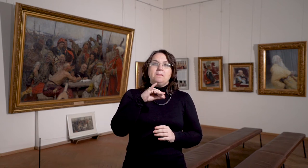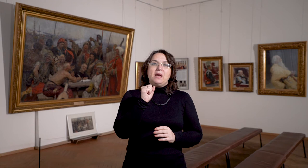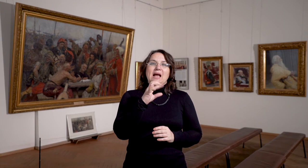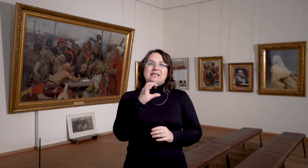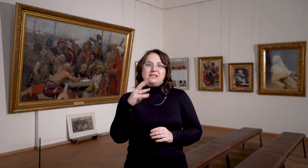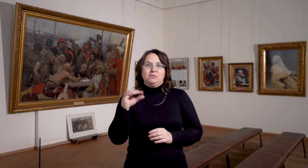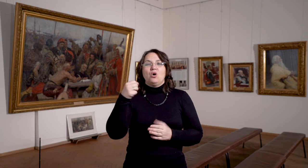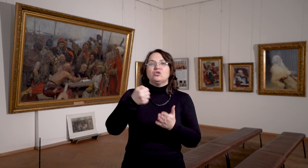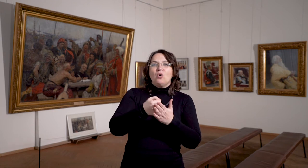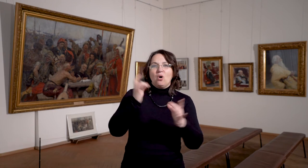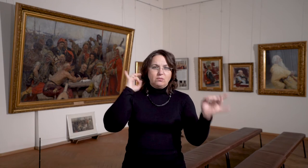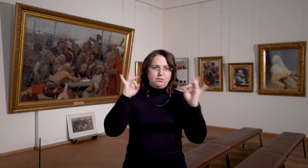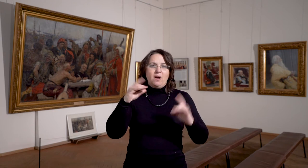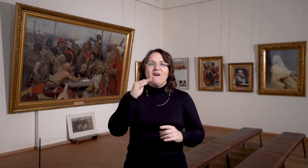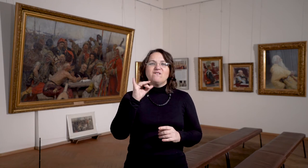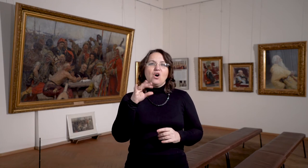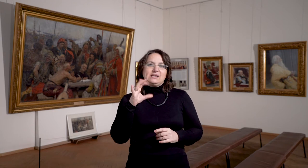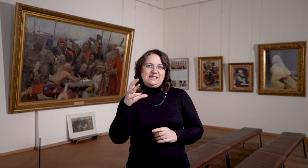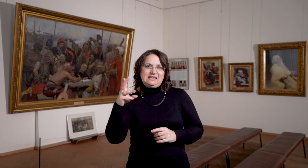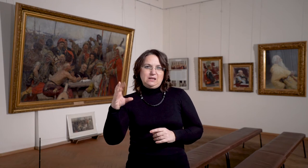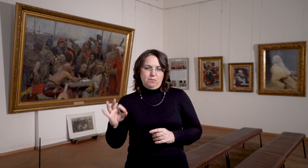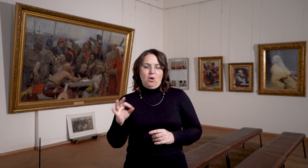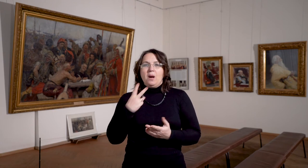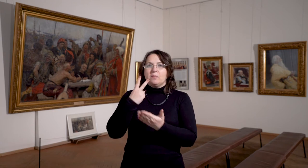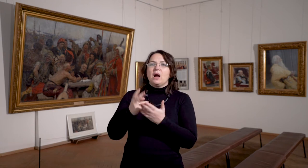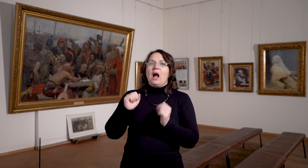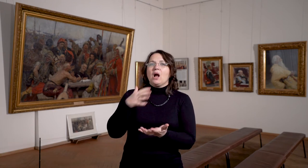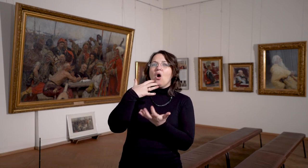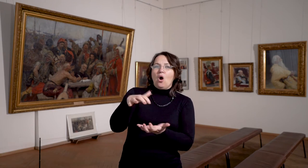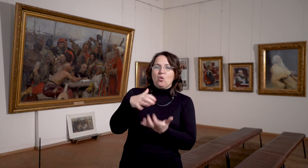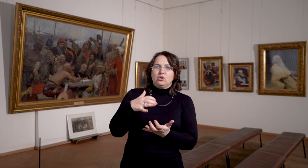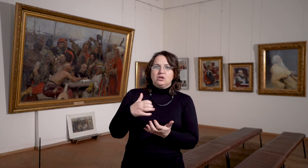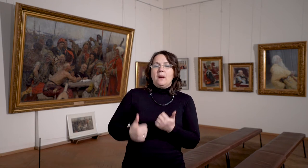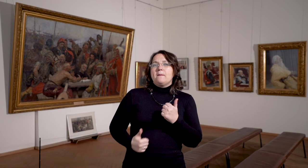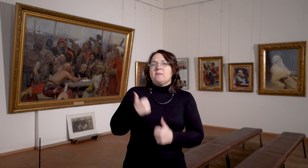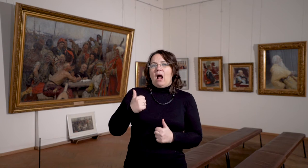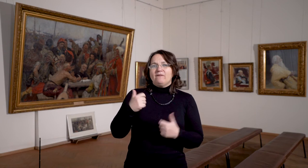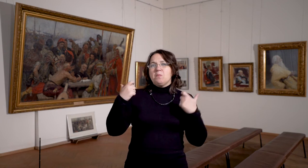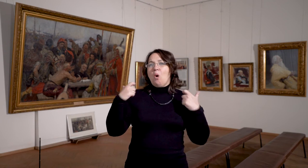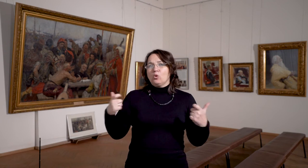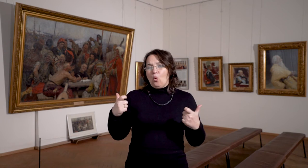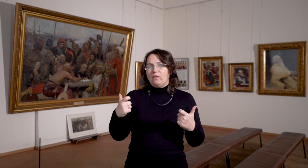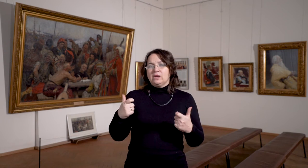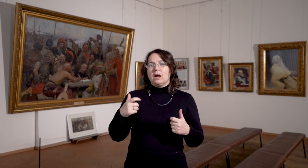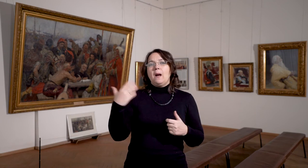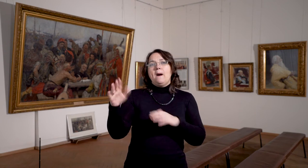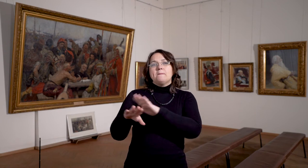хохочет бравый полковник в правом углу картины. Его кирпичного цвета лицо кажется еще более